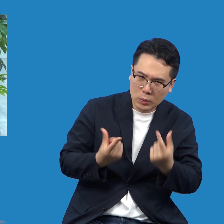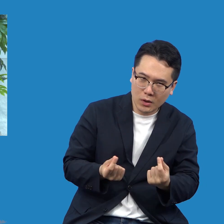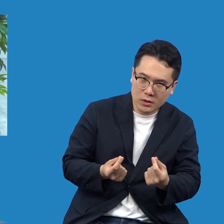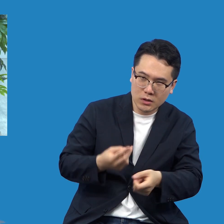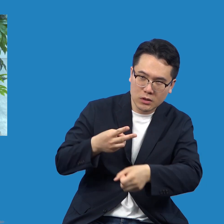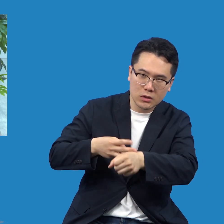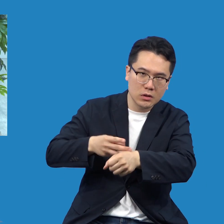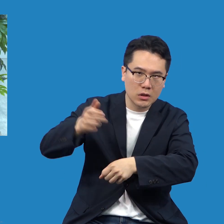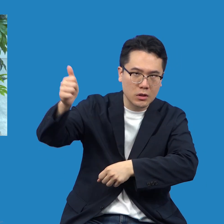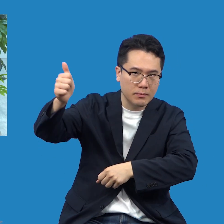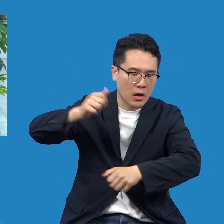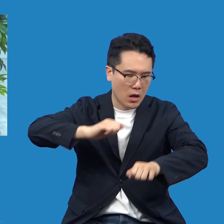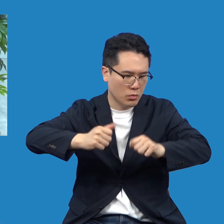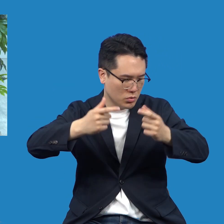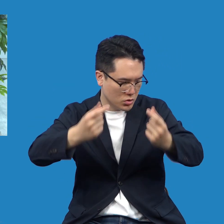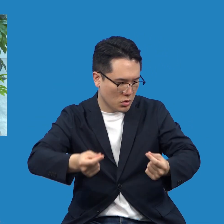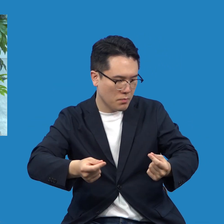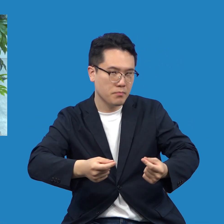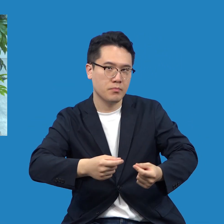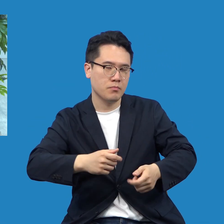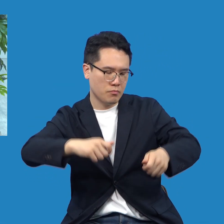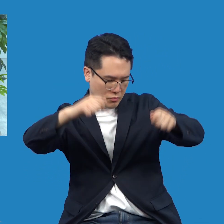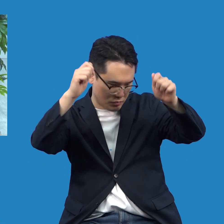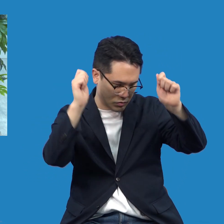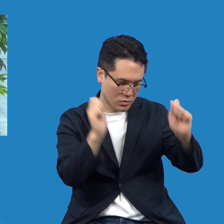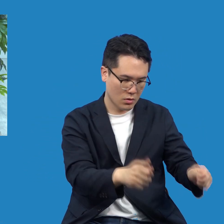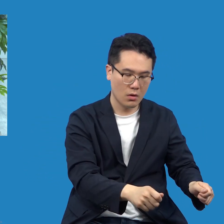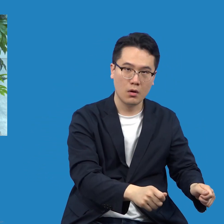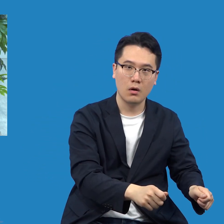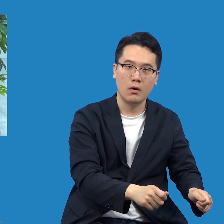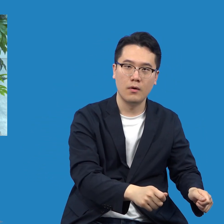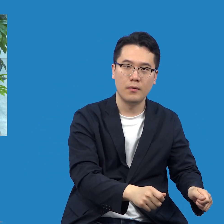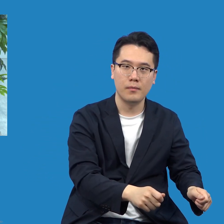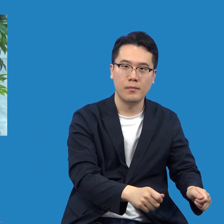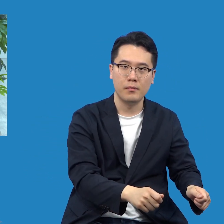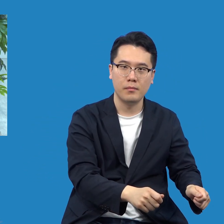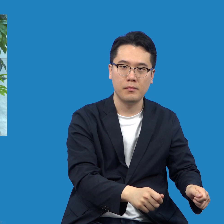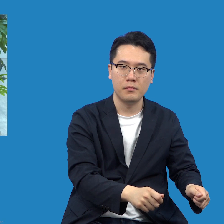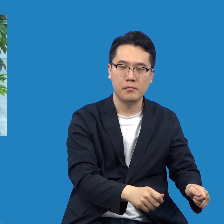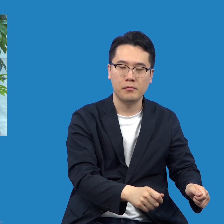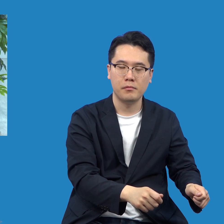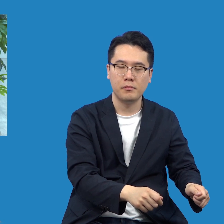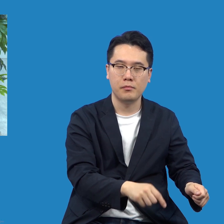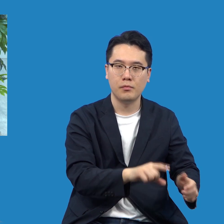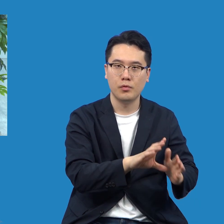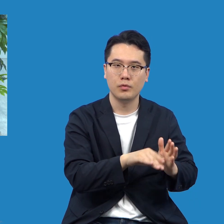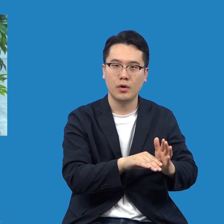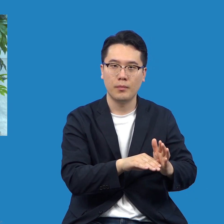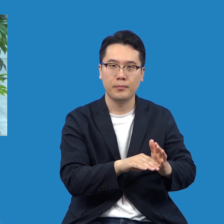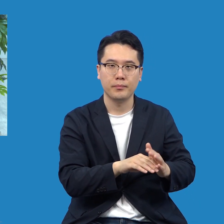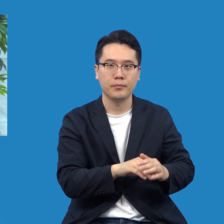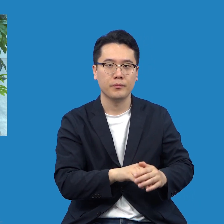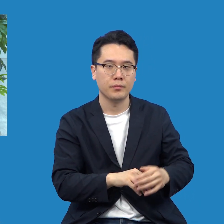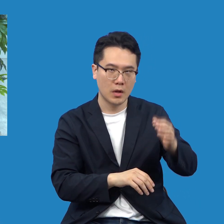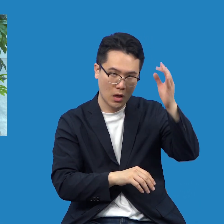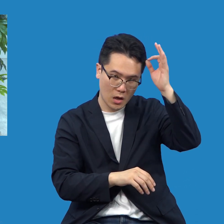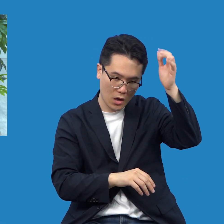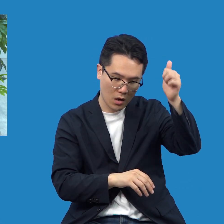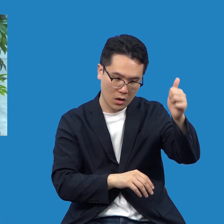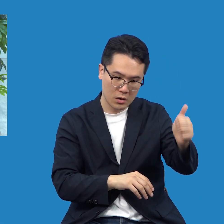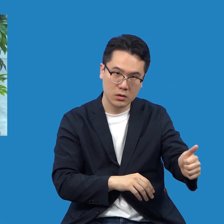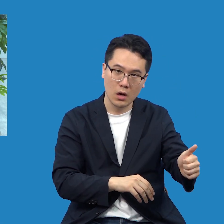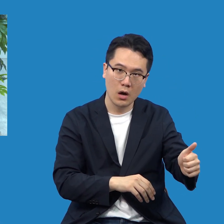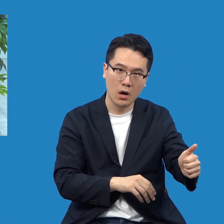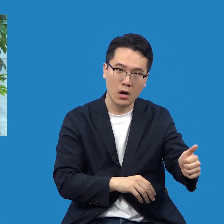강물을 쳤습니다. 근데 그때 엘리사가 엘리야의 하나님 야훼여